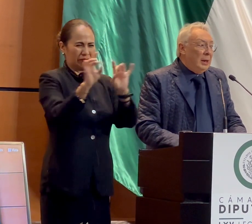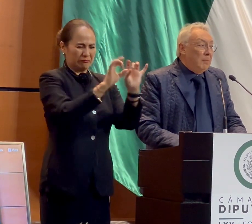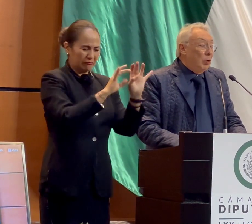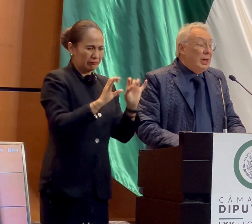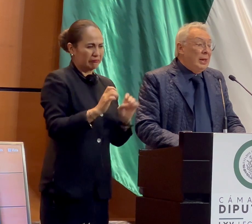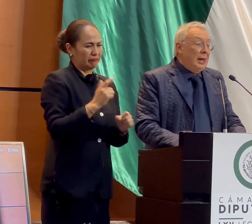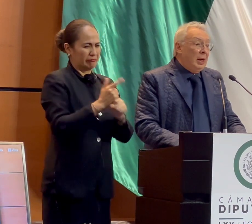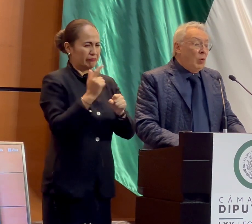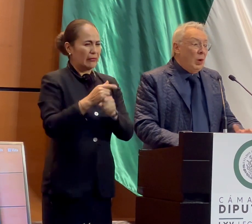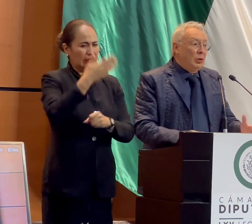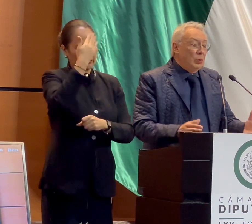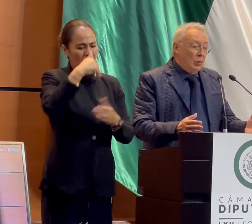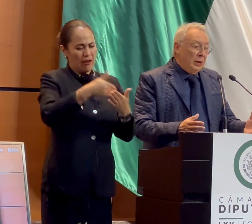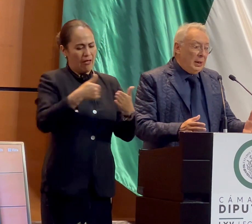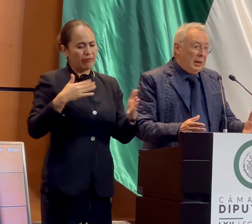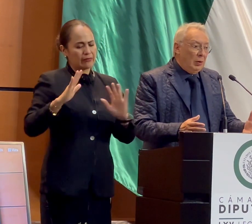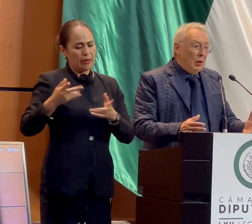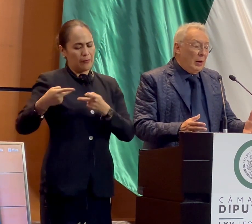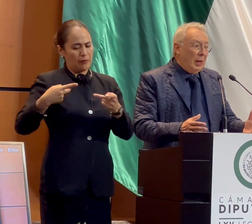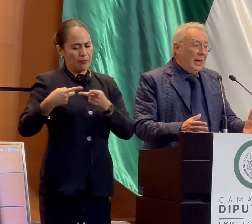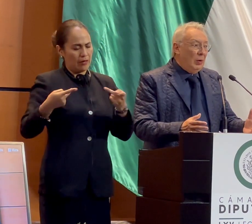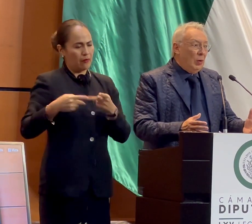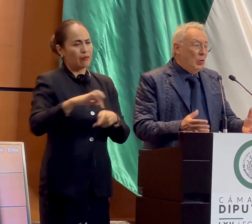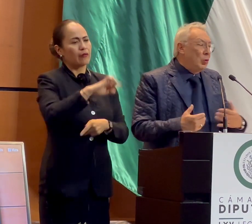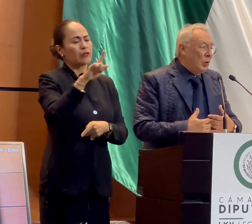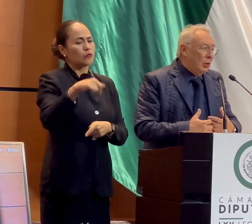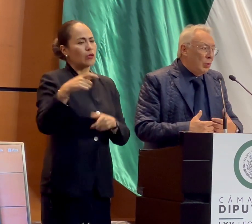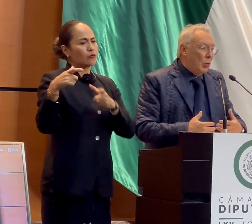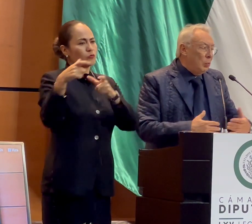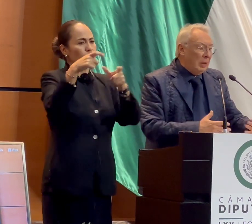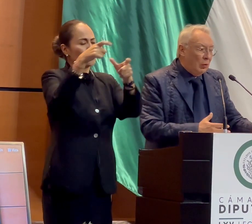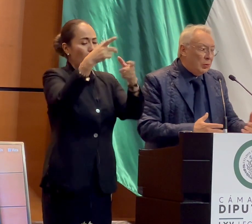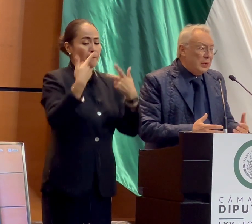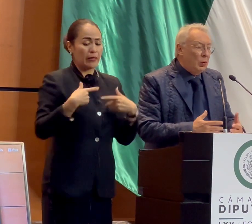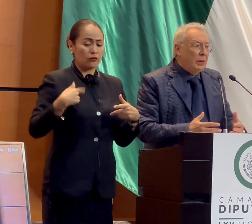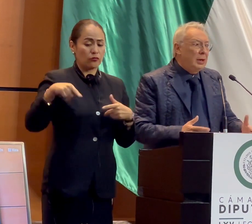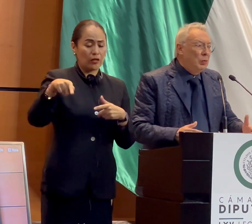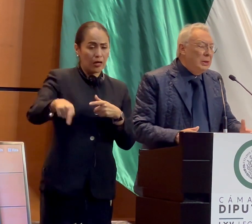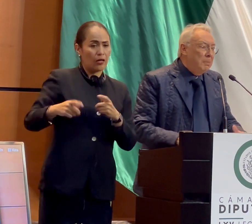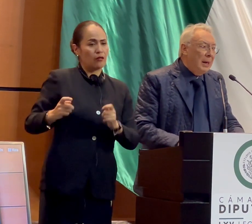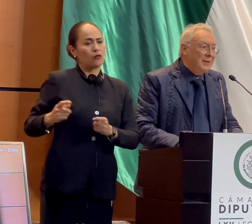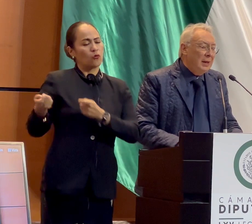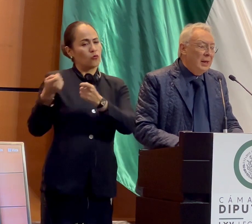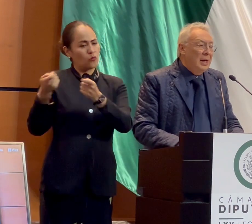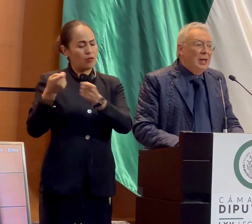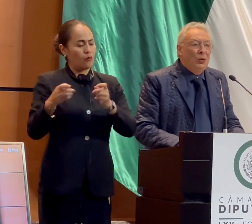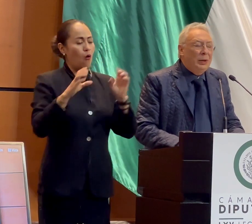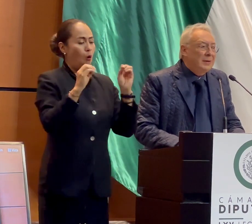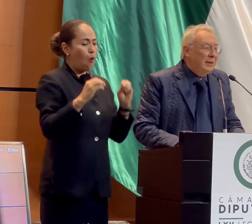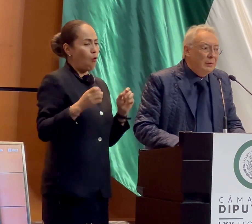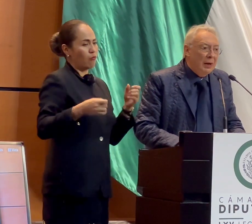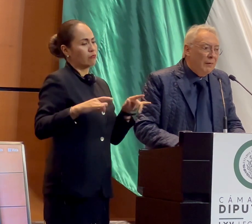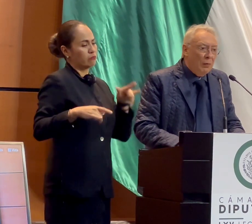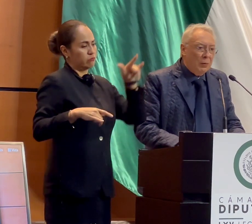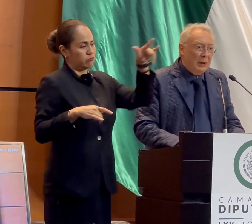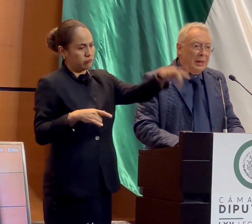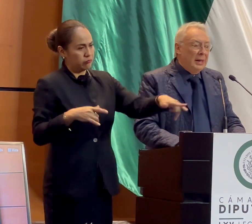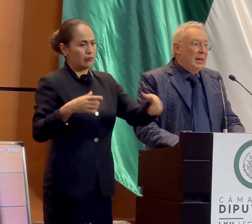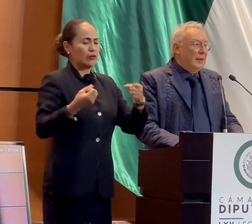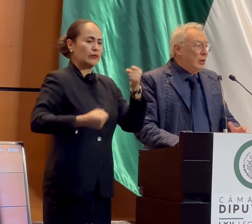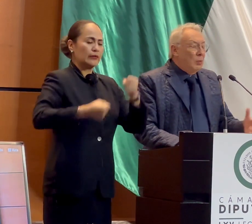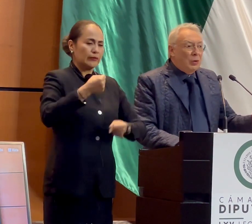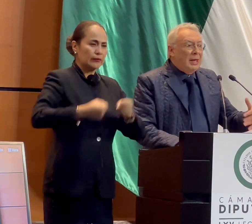Y porque cuando un controlador o un piloto se encuentra en un impasse, no existe una